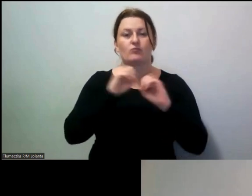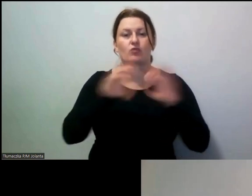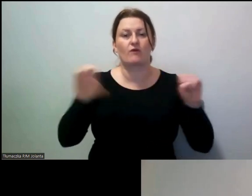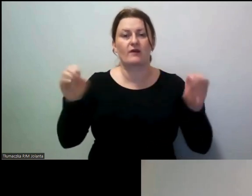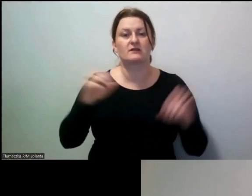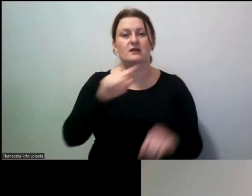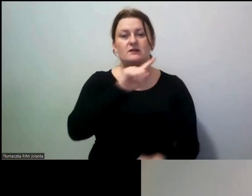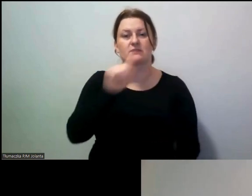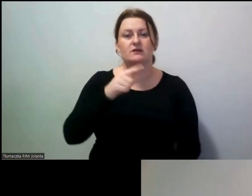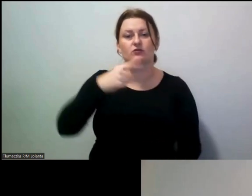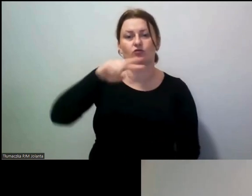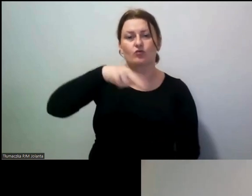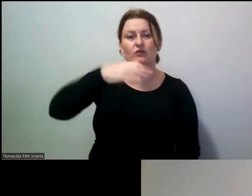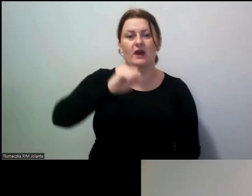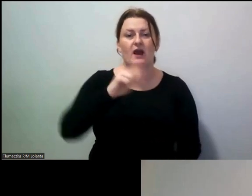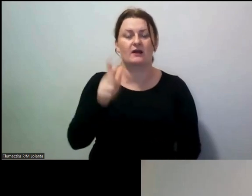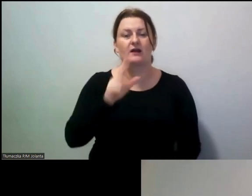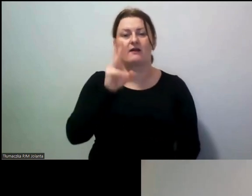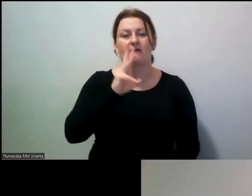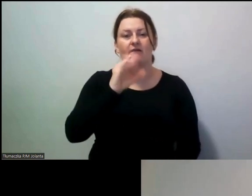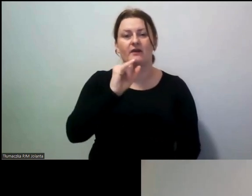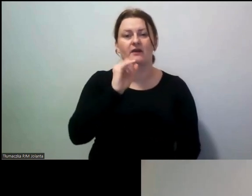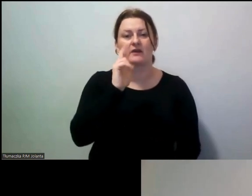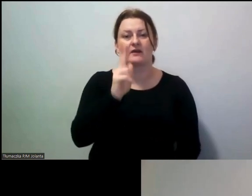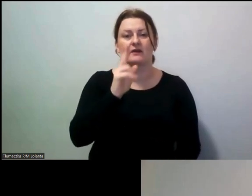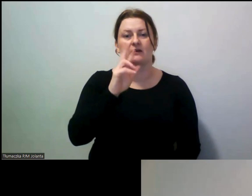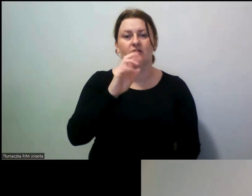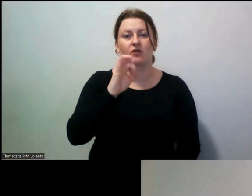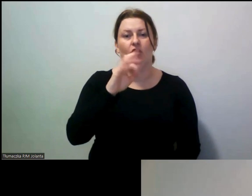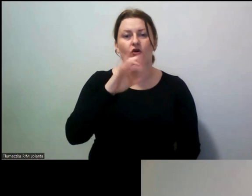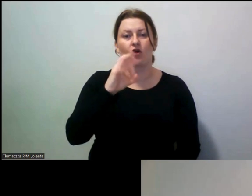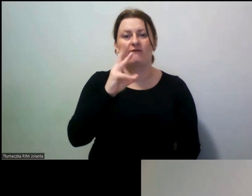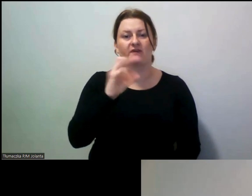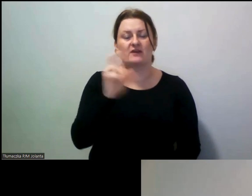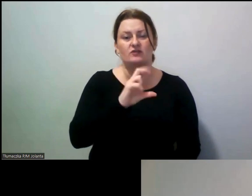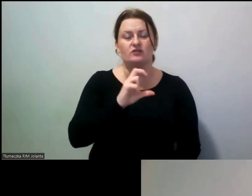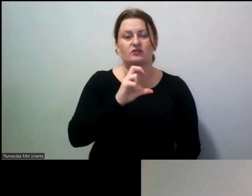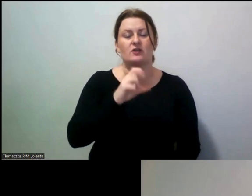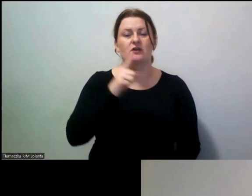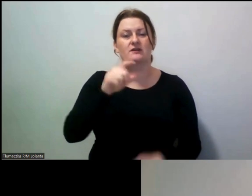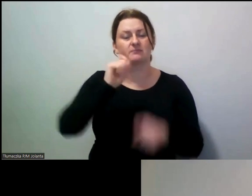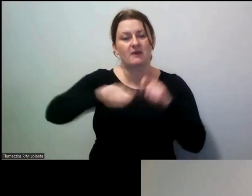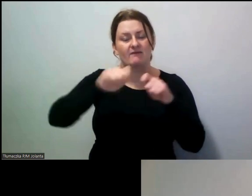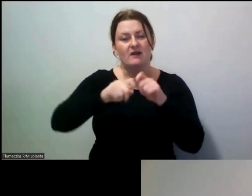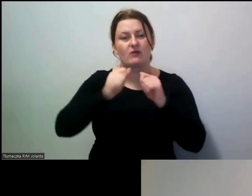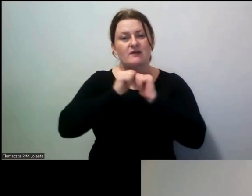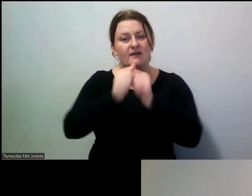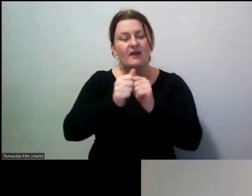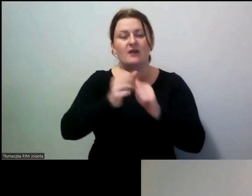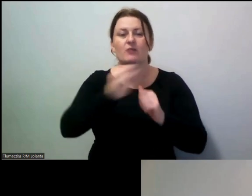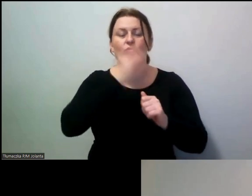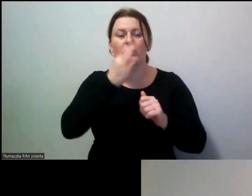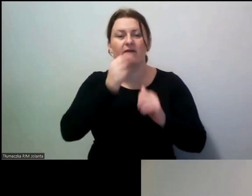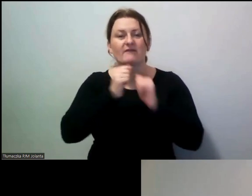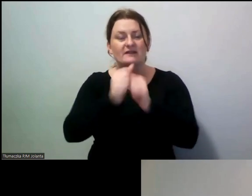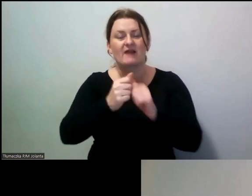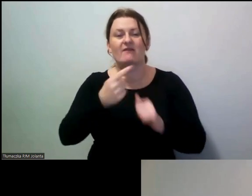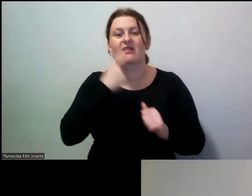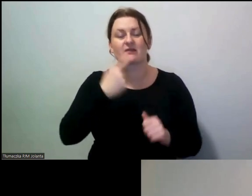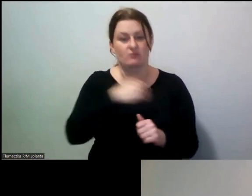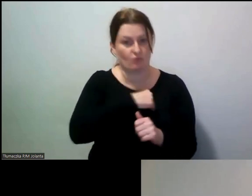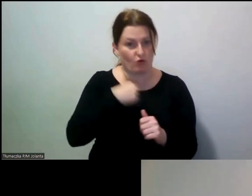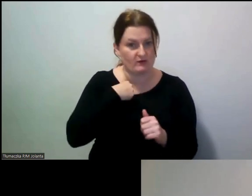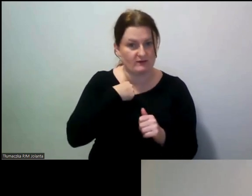Małgorzata Zduniak-Wiktorowicz, czyli glottodydaktyk, która przede wszystkim sprawdzała zadania, poprawność zadań w języku